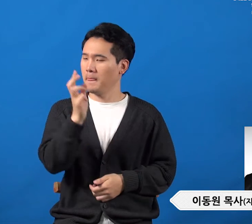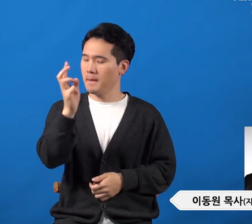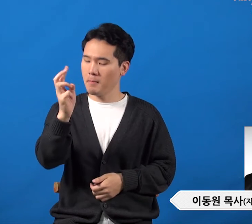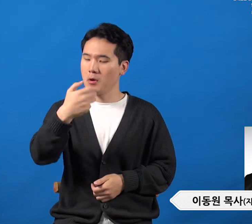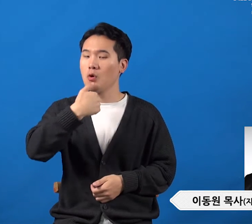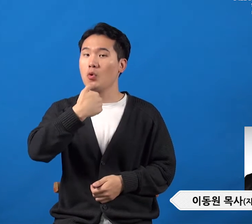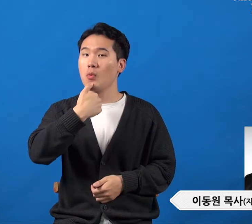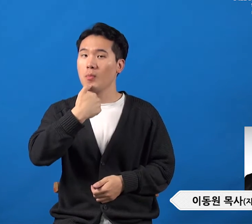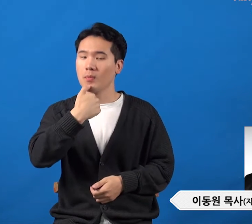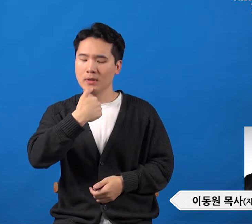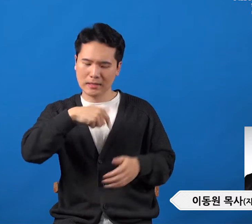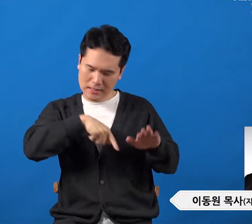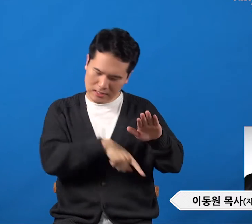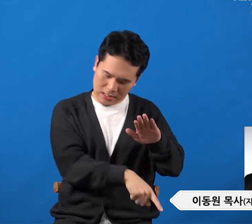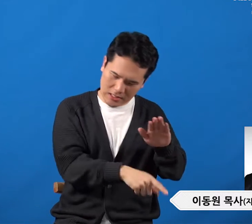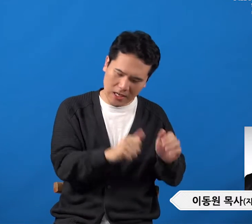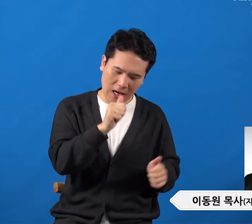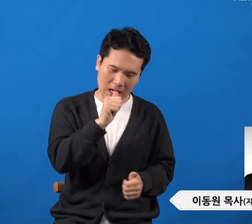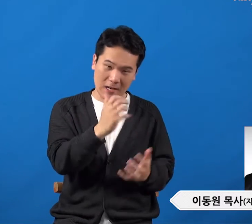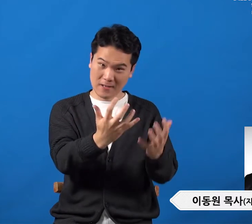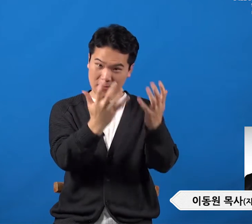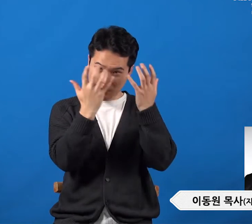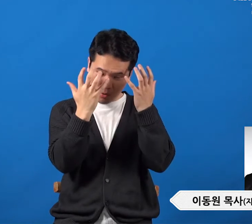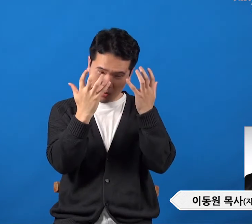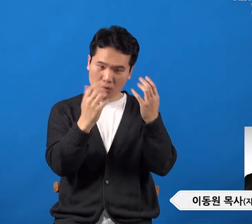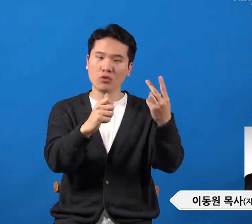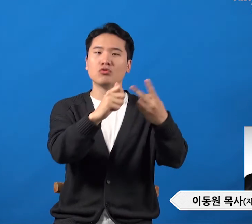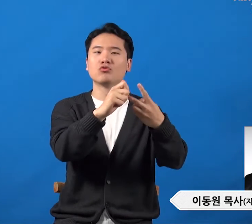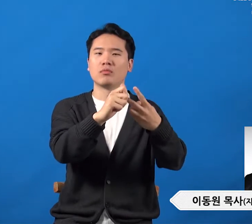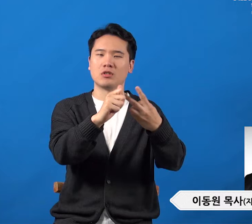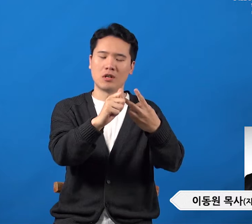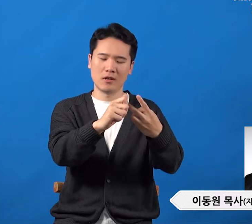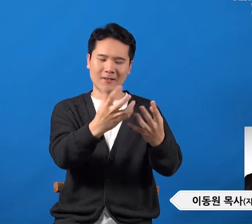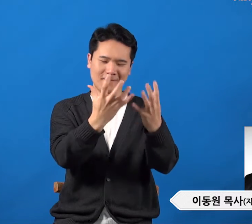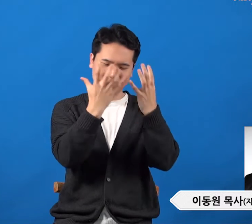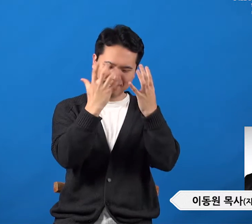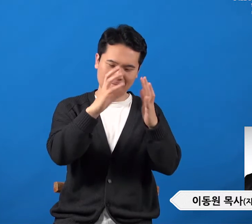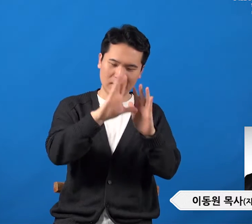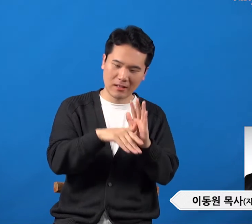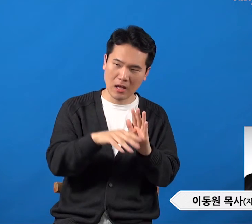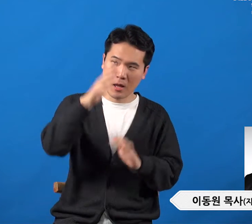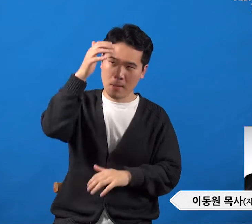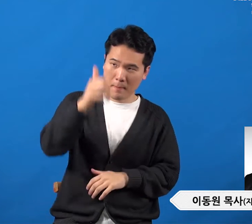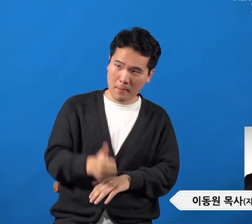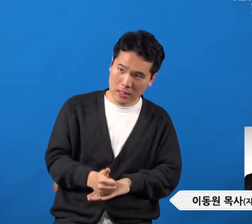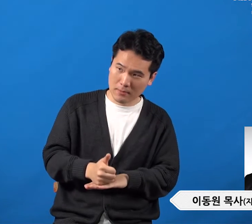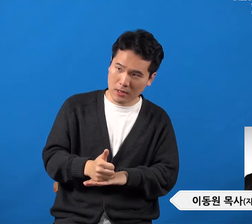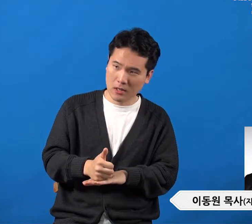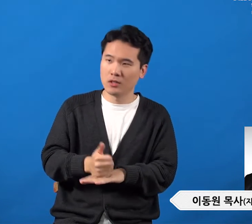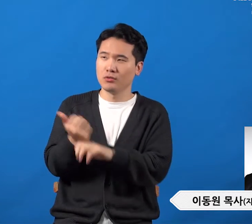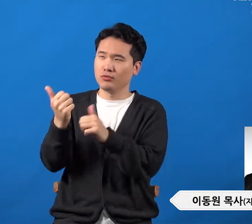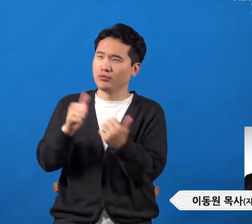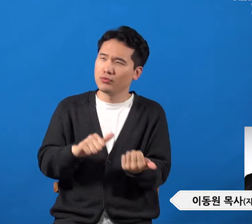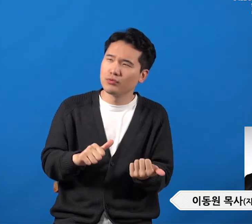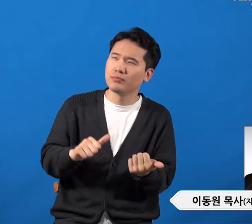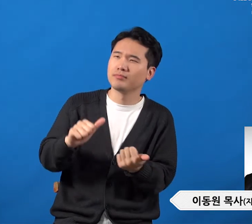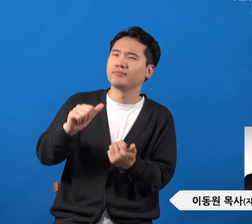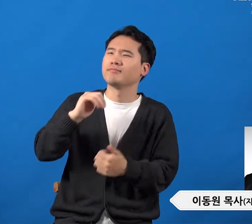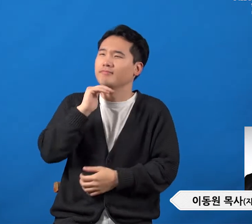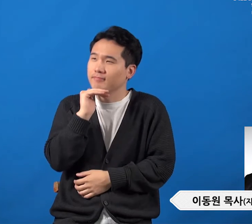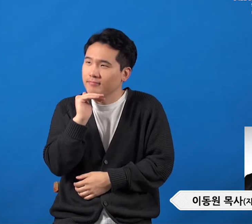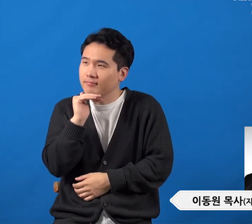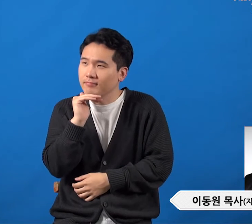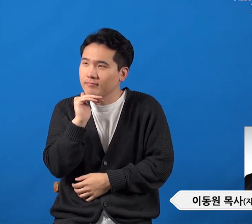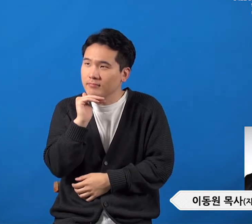로마의 지하 감옥에 두 번째 투옥되어 마지막 재판의 결과 그리고 마지막 죽음을 기다리면서 이 편지를